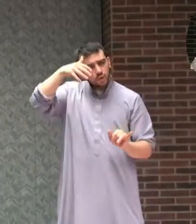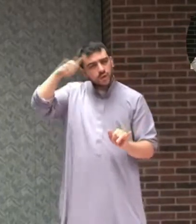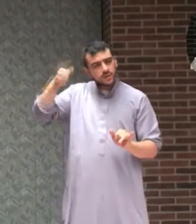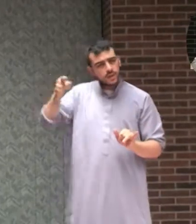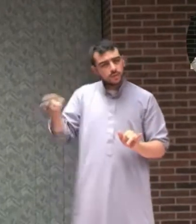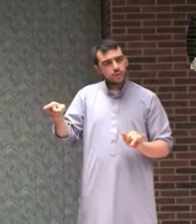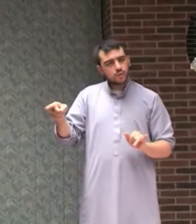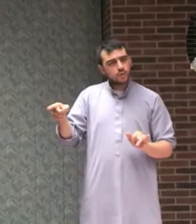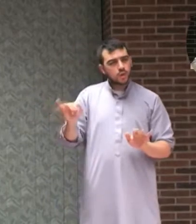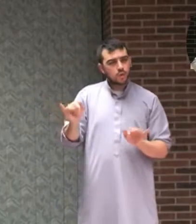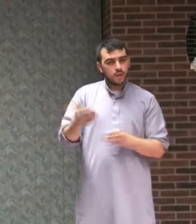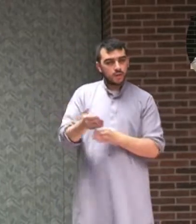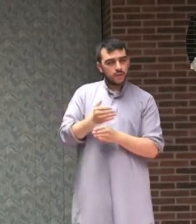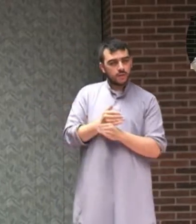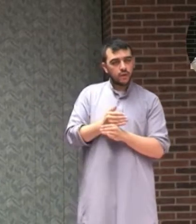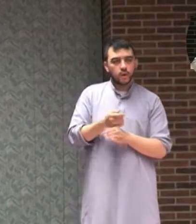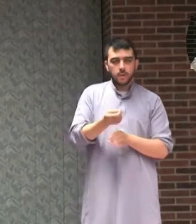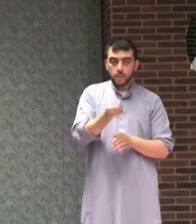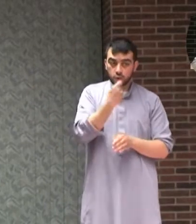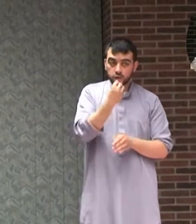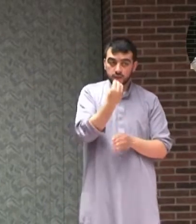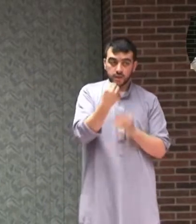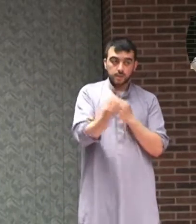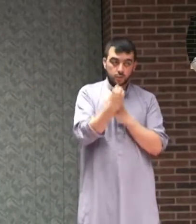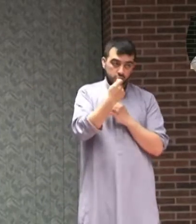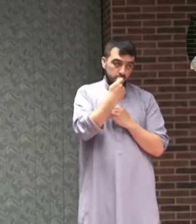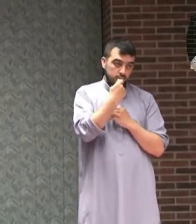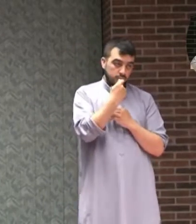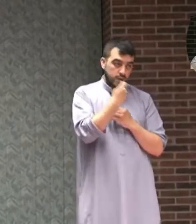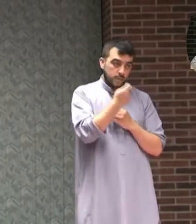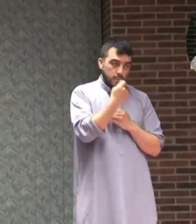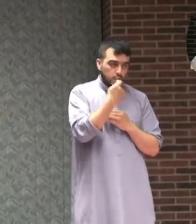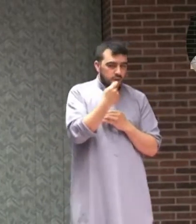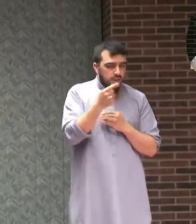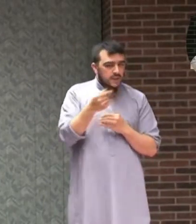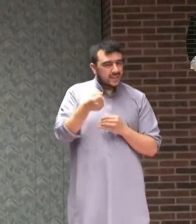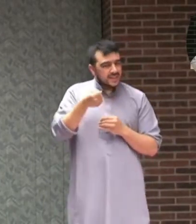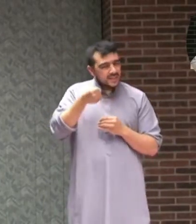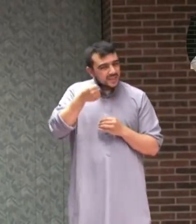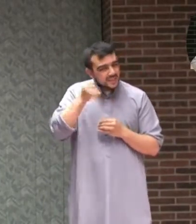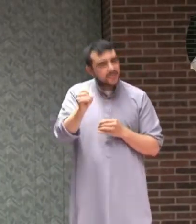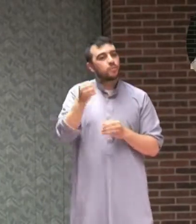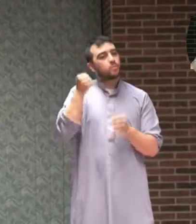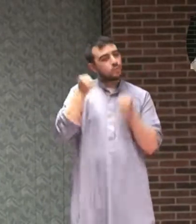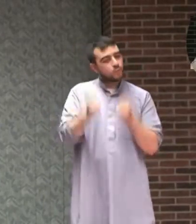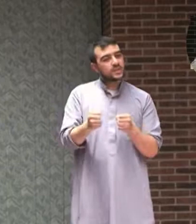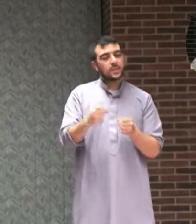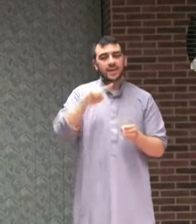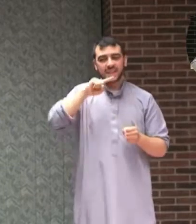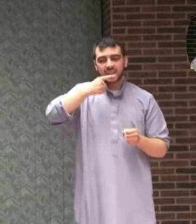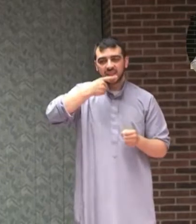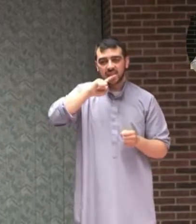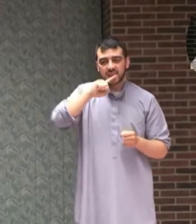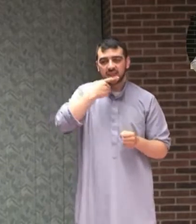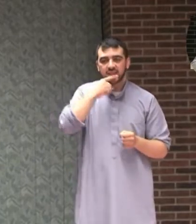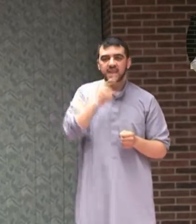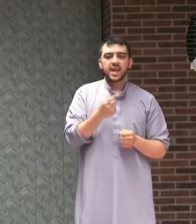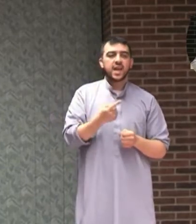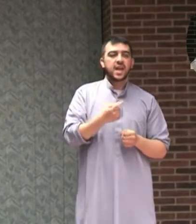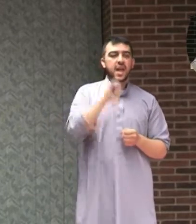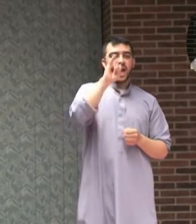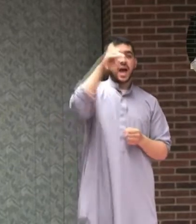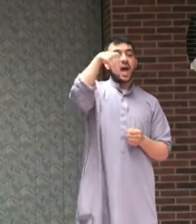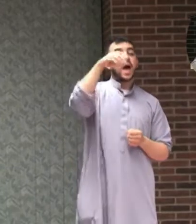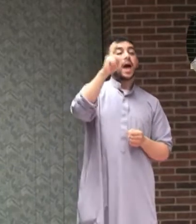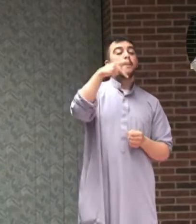une sunna, il est surérogatoire, il est conseillé de manger avant de sortir. Et en particulier, s'il peut, des dates. Et s'il peut, en